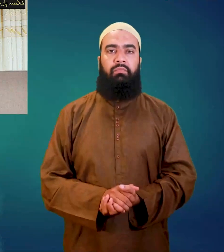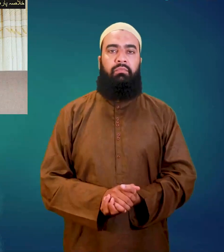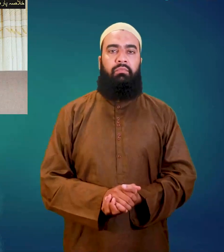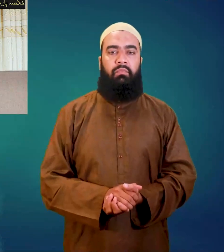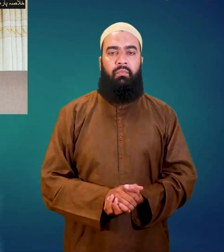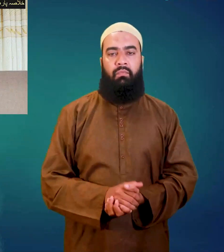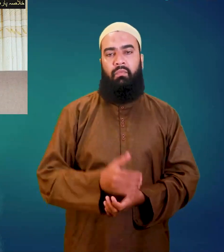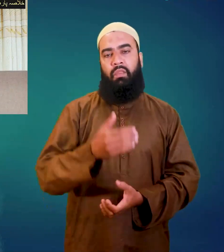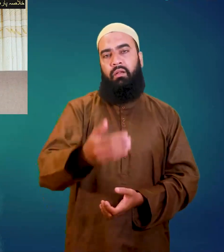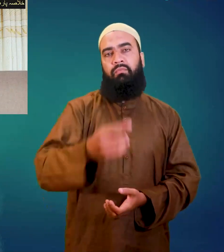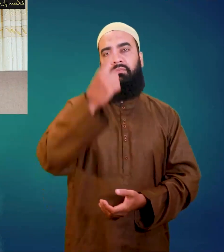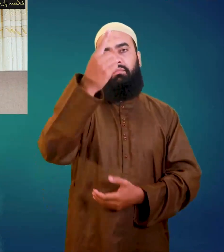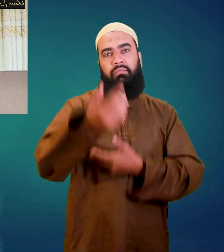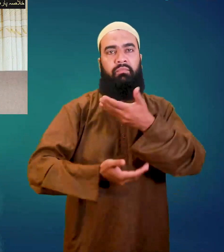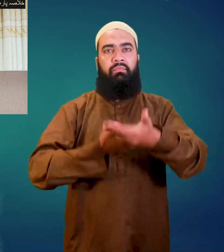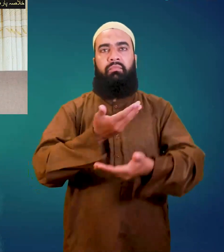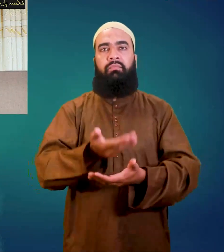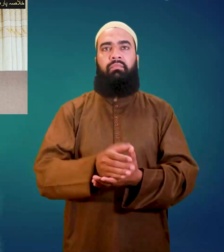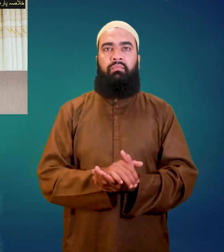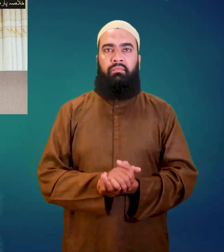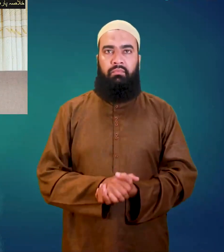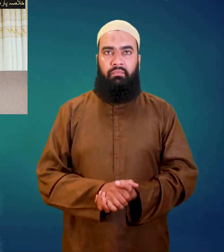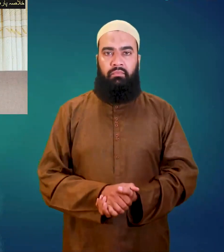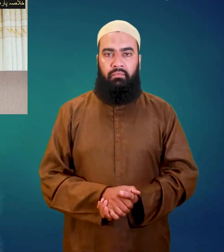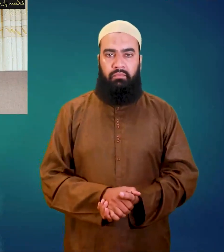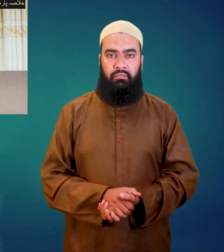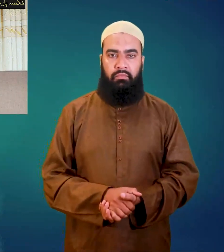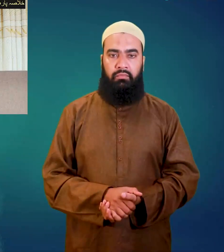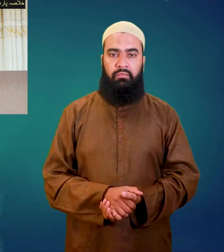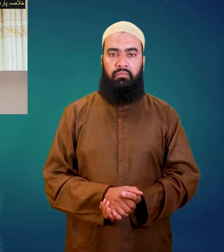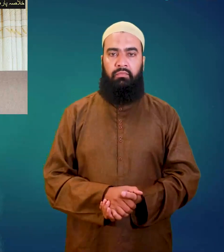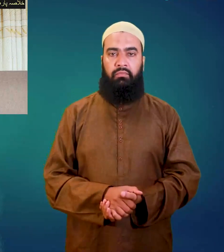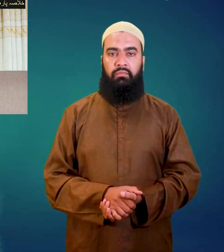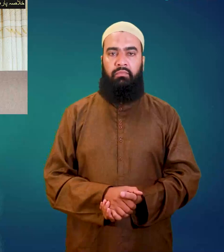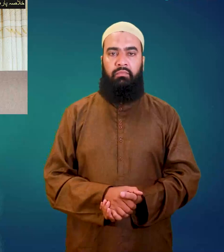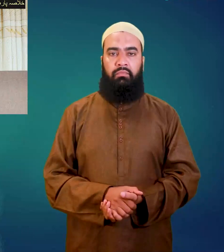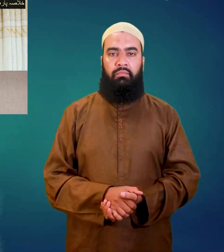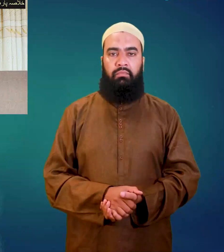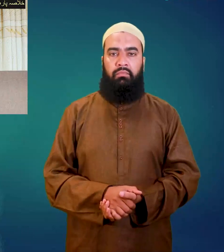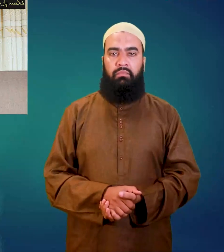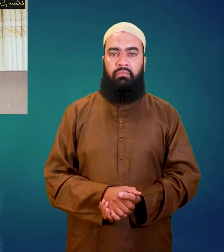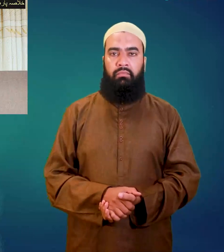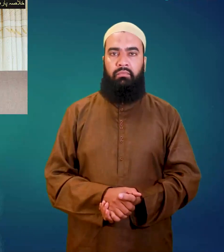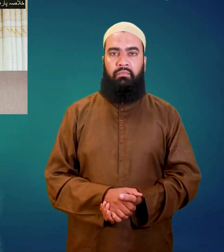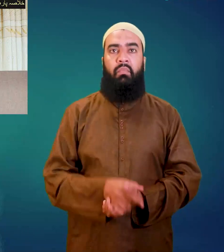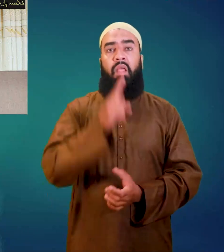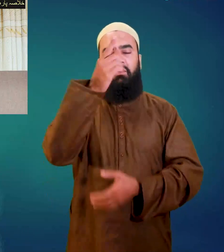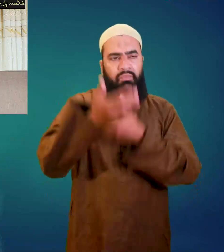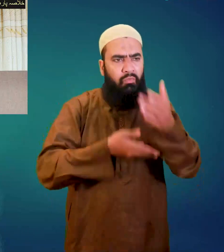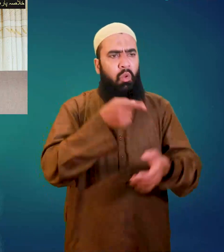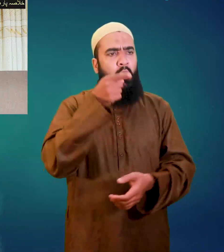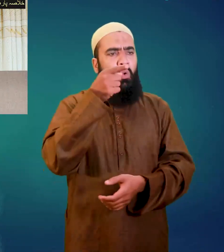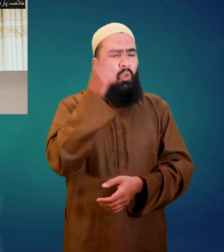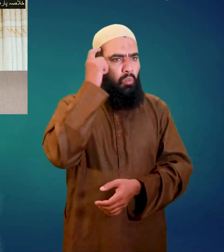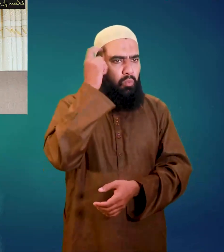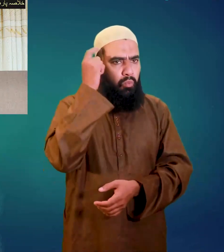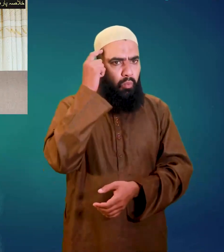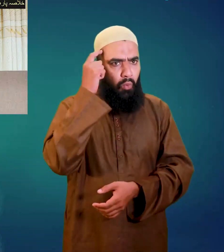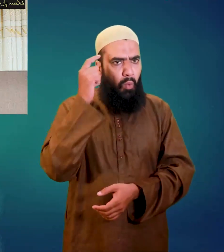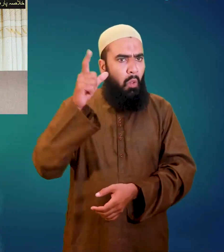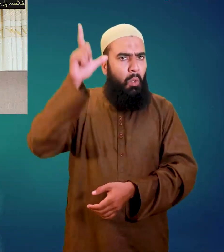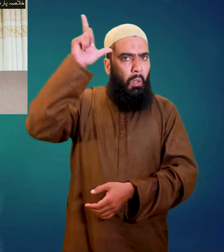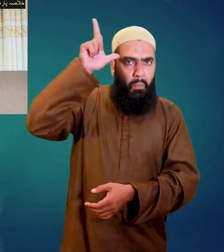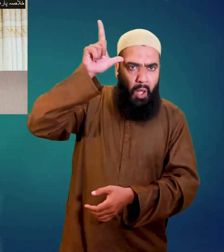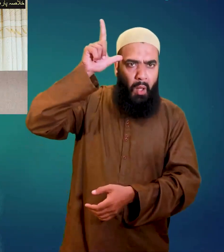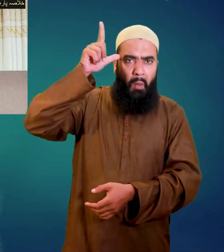آیت نمبر 21، وَإِنَّ لَكُمْ فِي الْأَنْعَامِ لَعِبْرَةً، تمہارے لیے جانوروں میں بھی